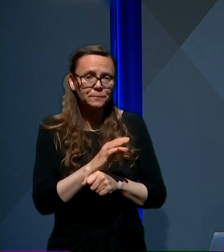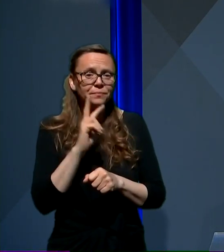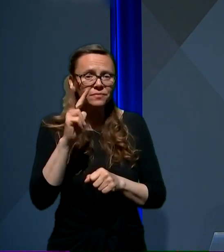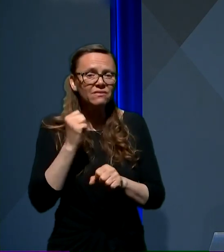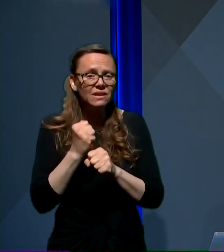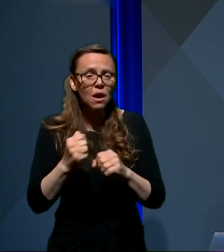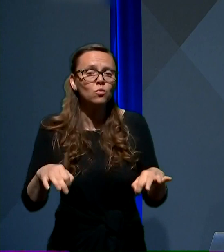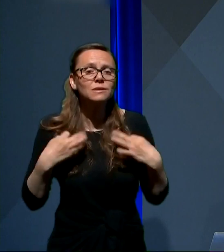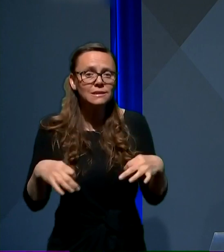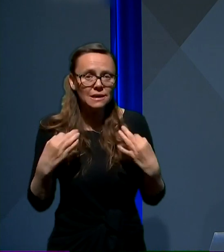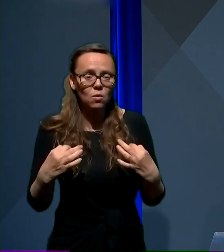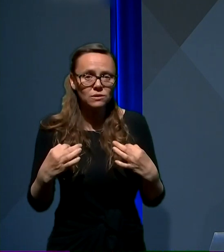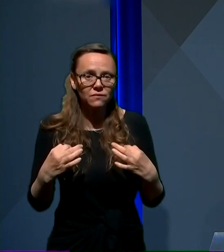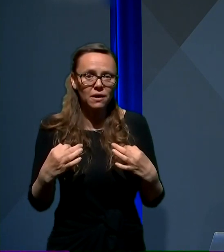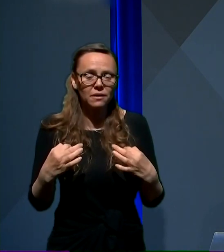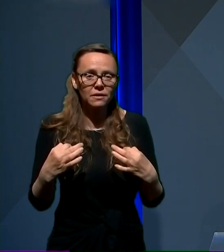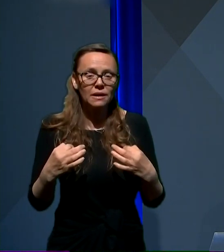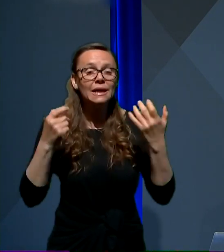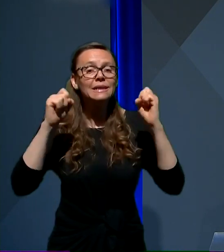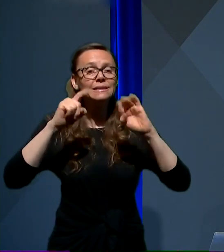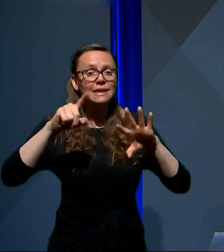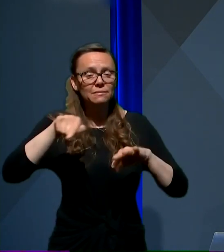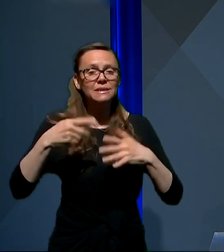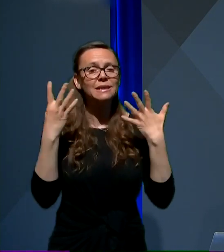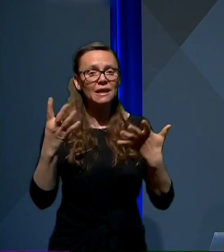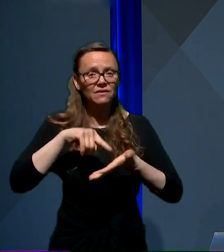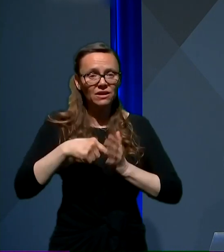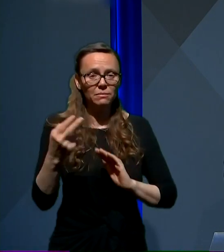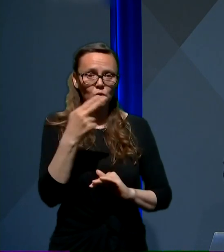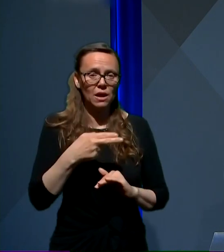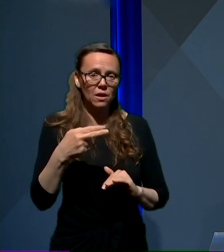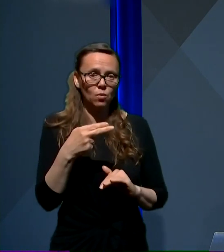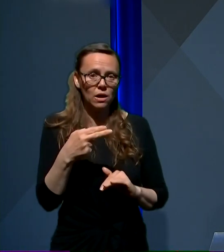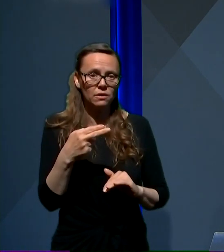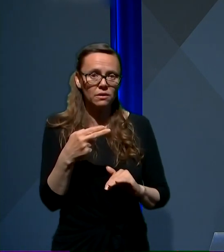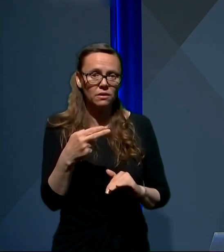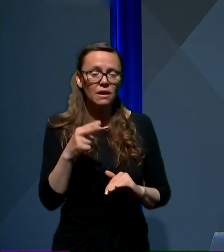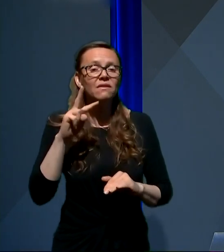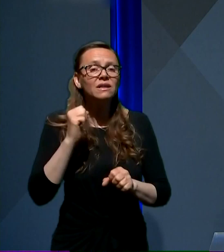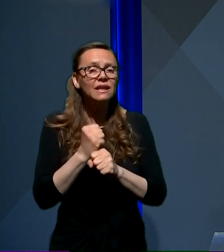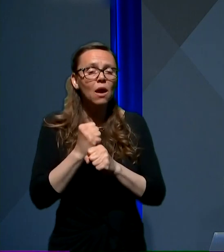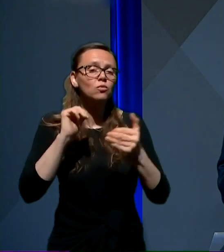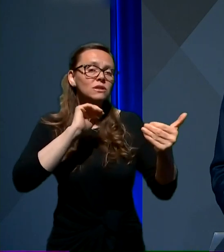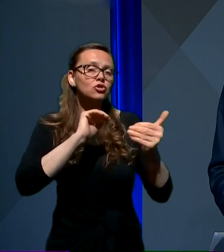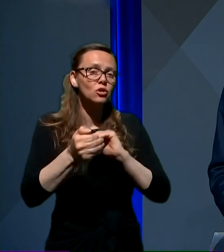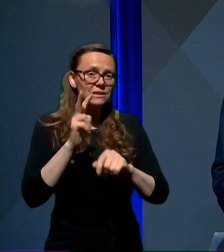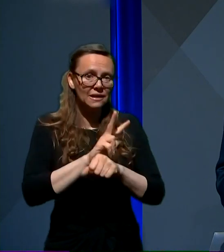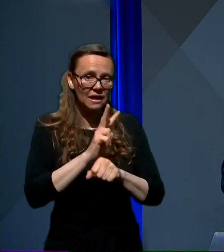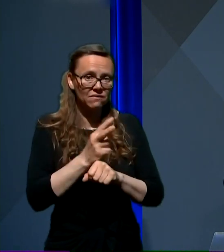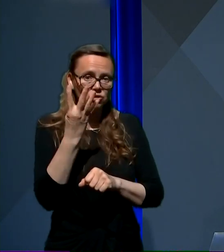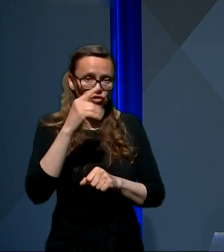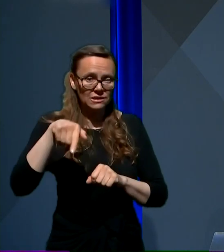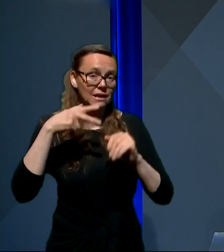dejavnosti zdravstva 17,9 milijona evrov, v dejavnosti socialnega varstva